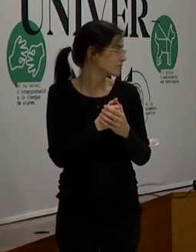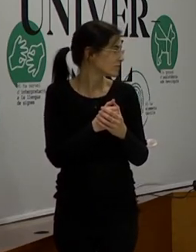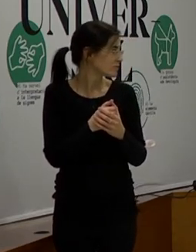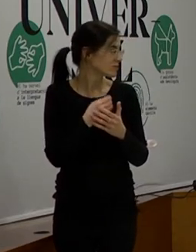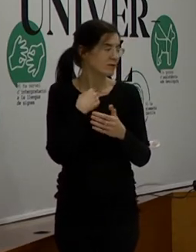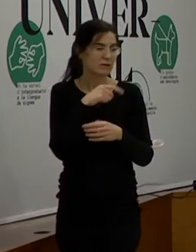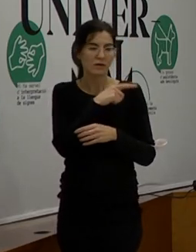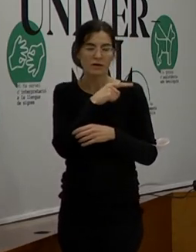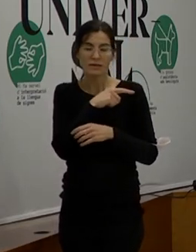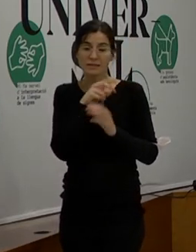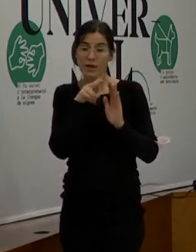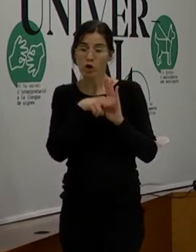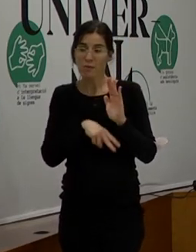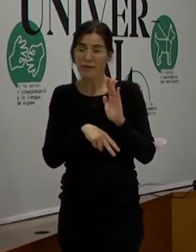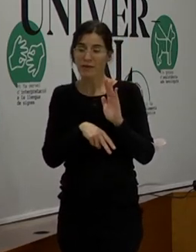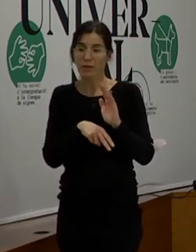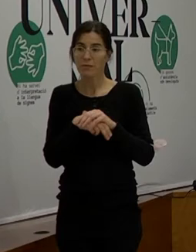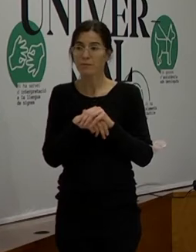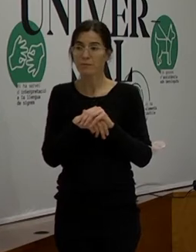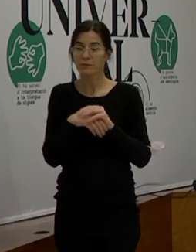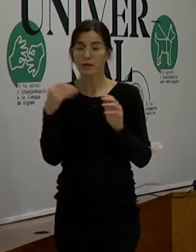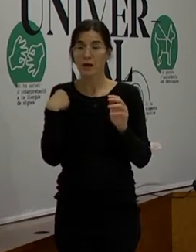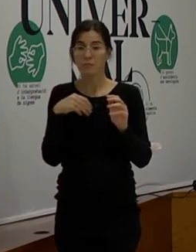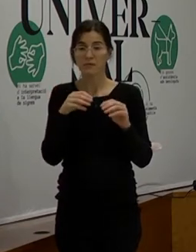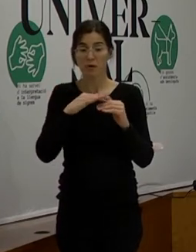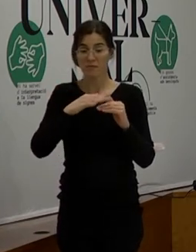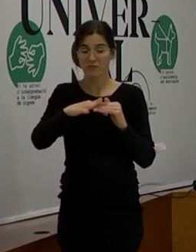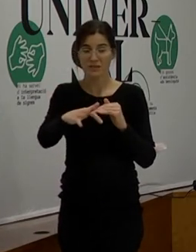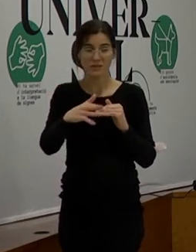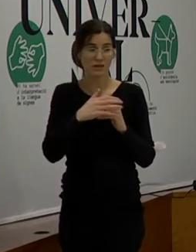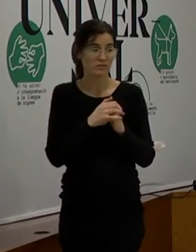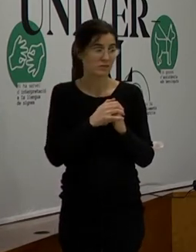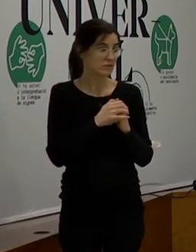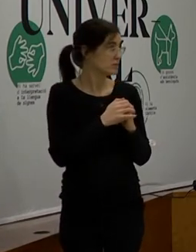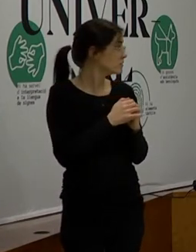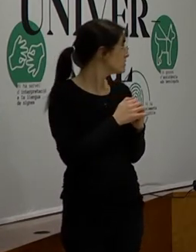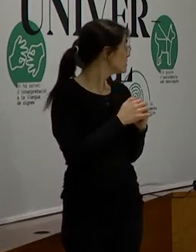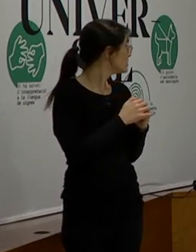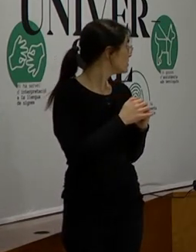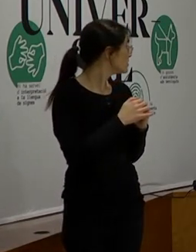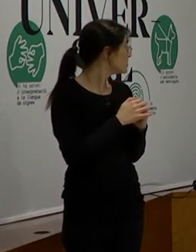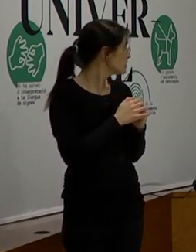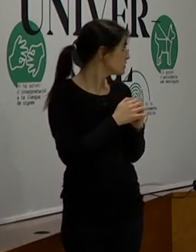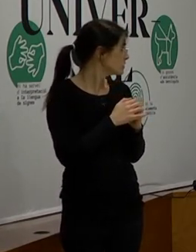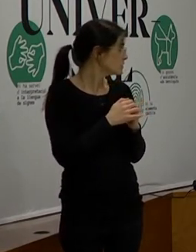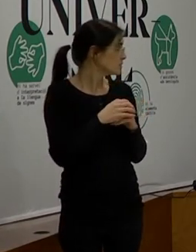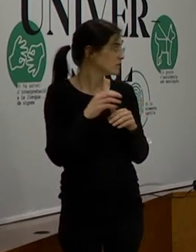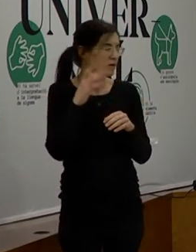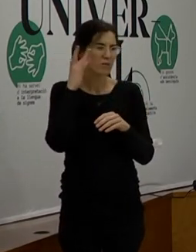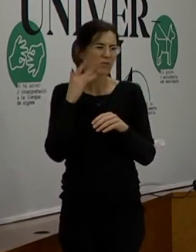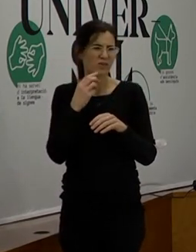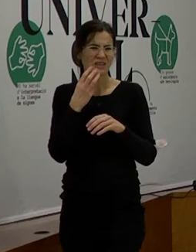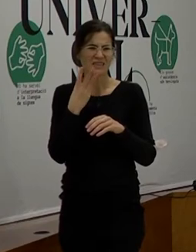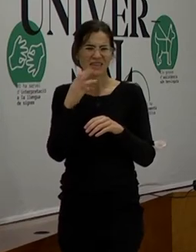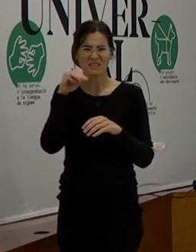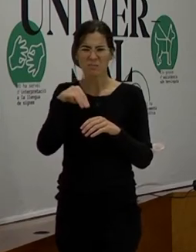Això és la normativa que la franja acanaladura... Sisplau, 3 mil·límetres. No hi ha